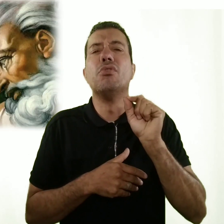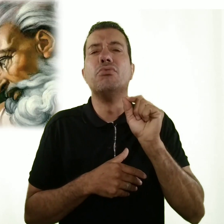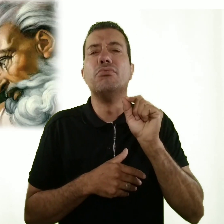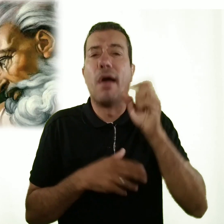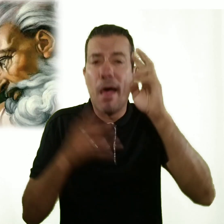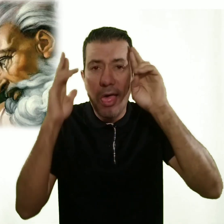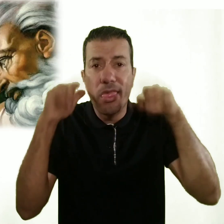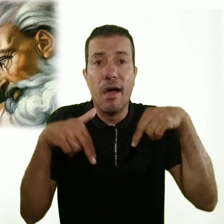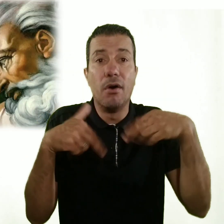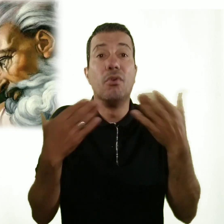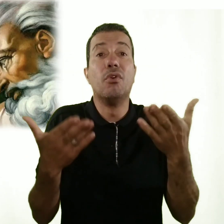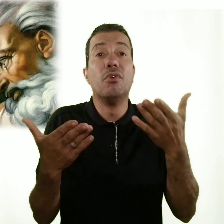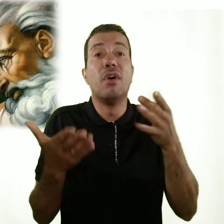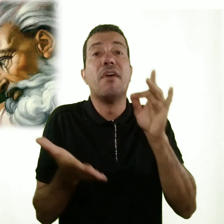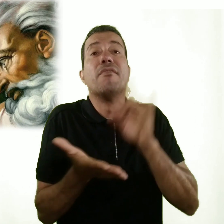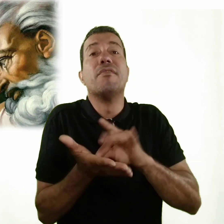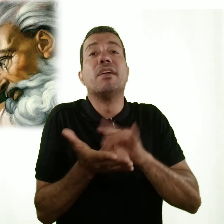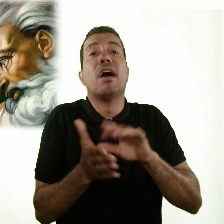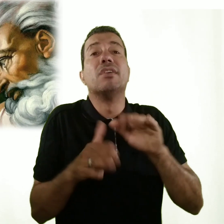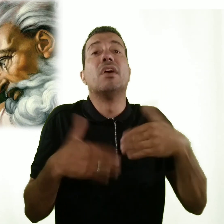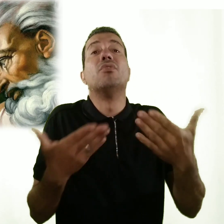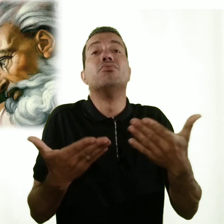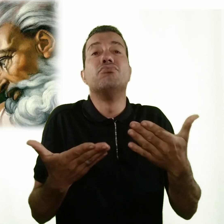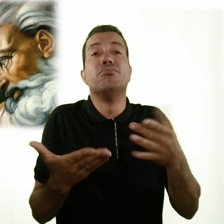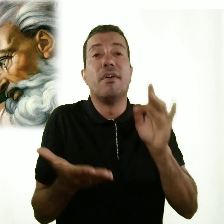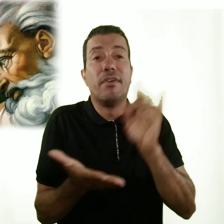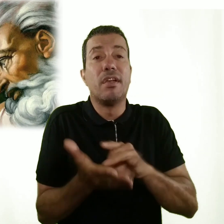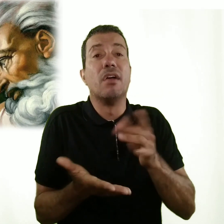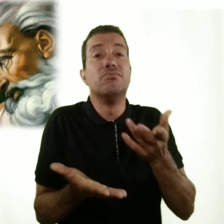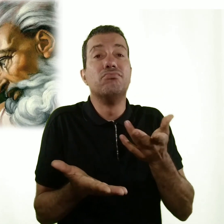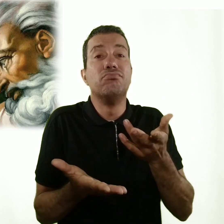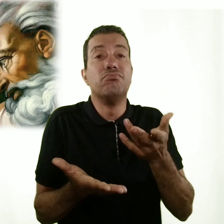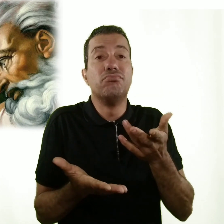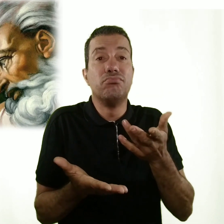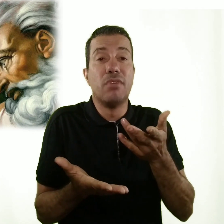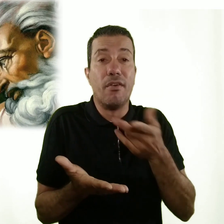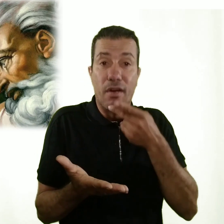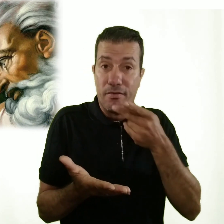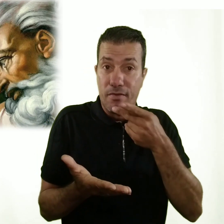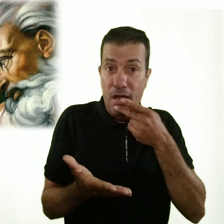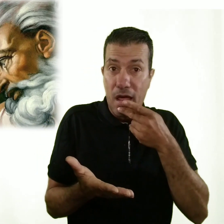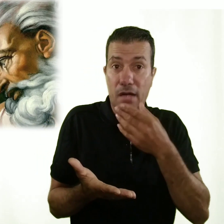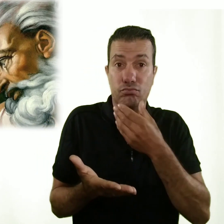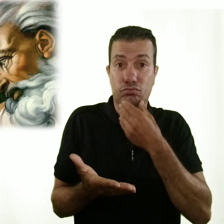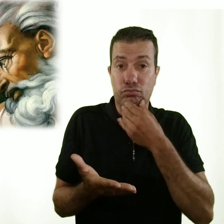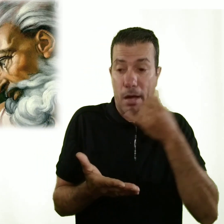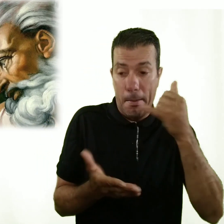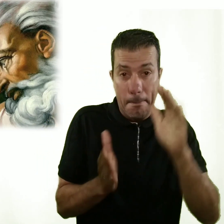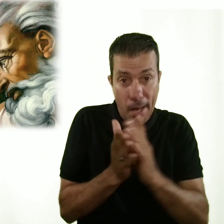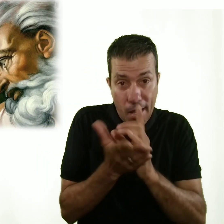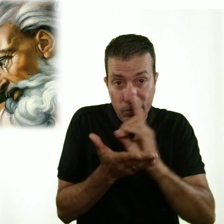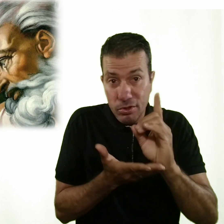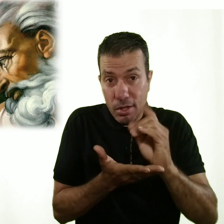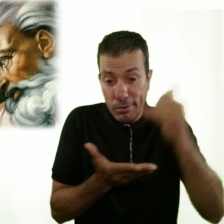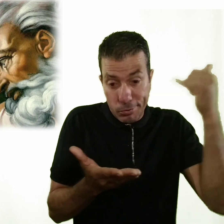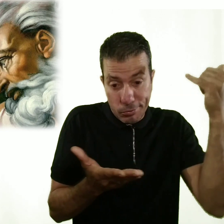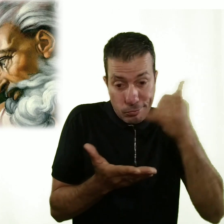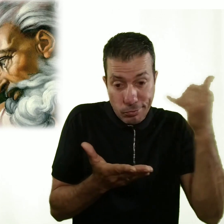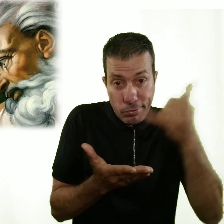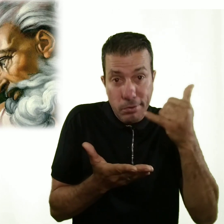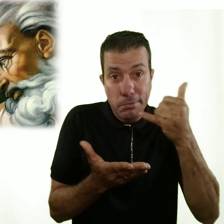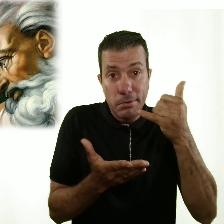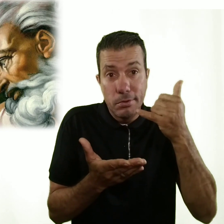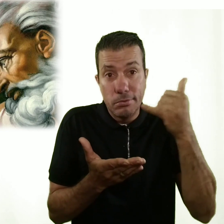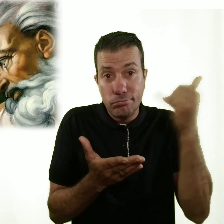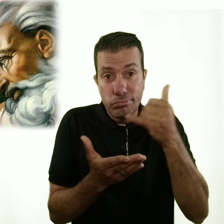está a verdade? Bom, a Bíblia diz que ela foi transmitida aos homens, inspiradas por Deus, através